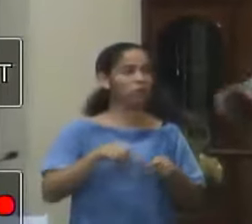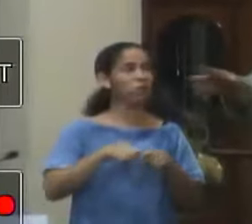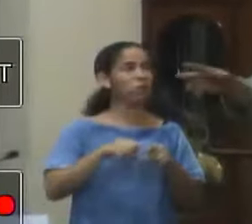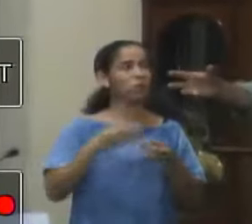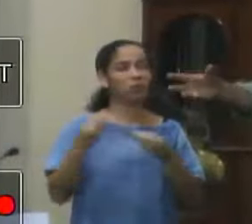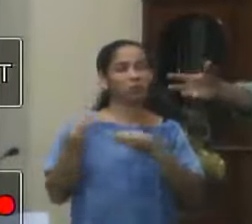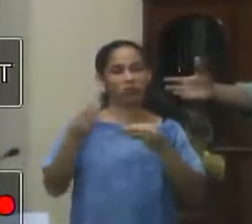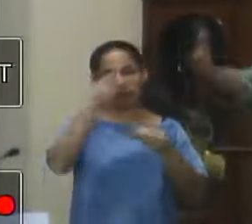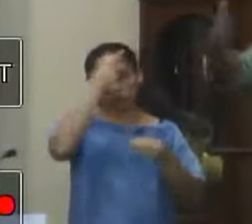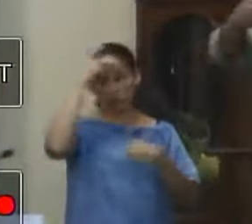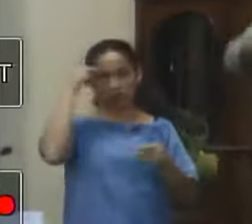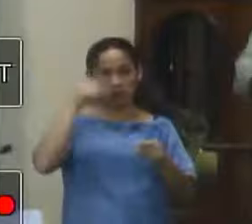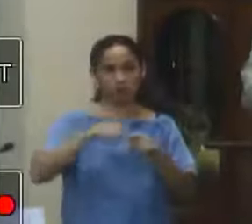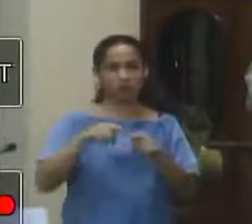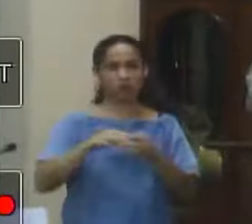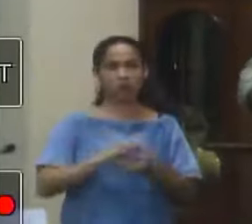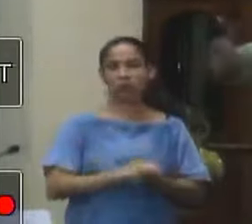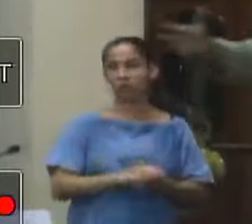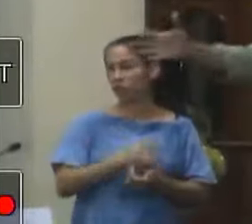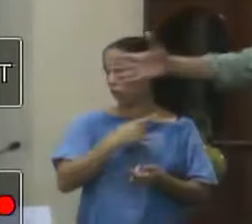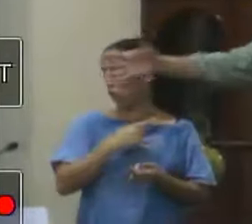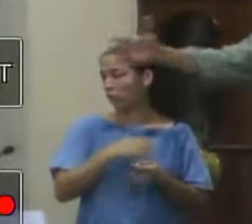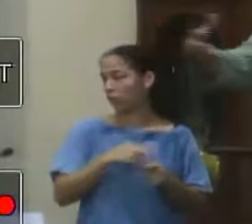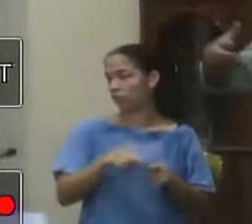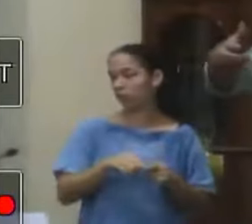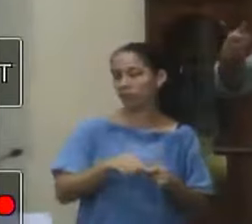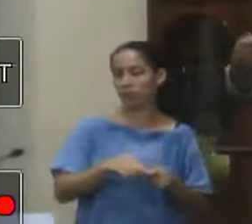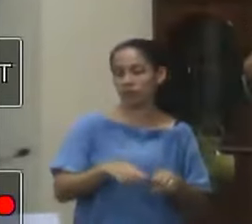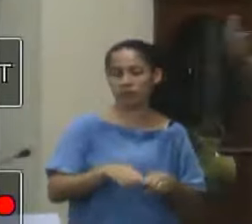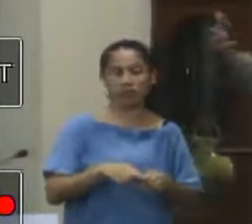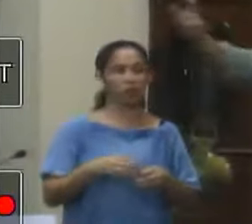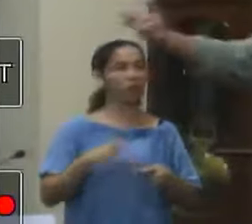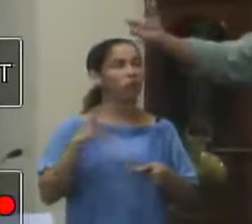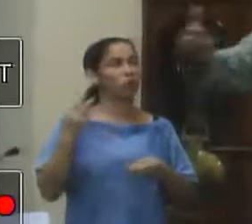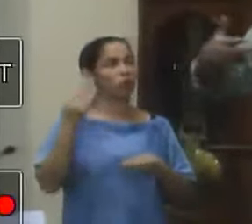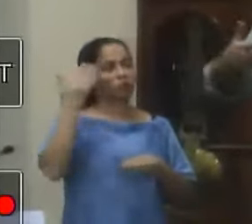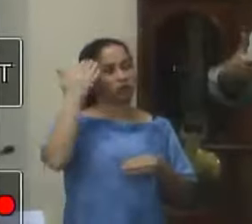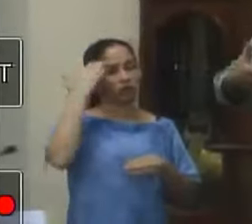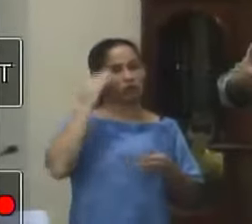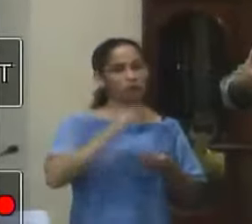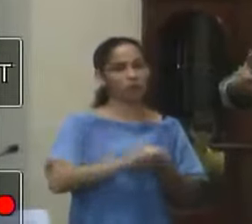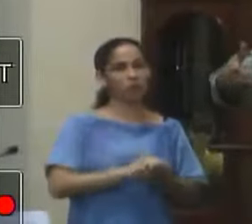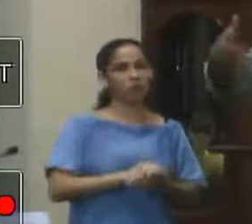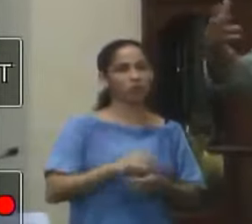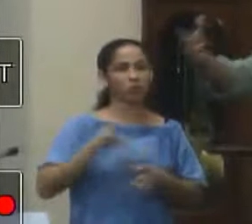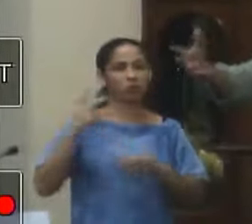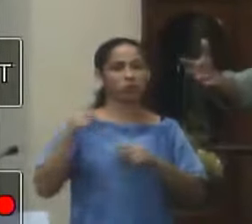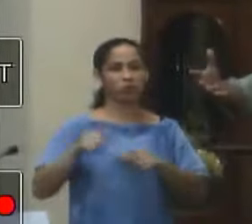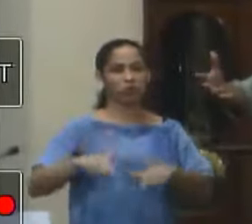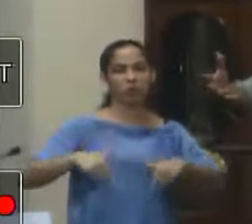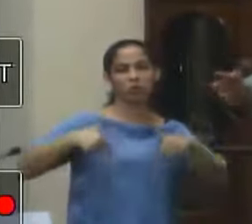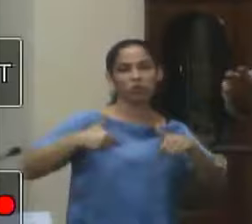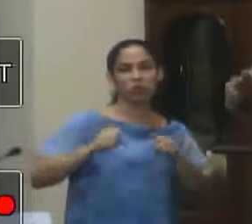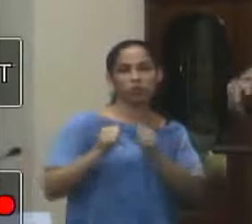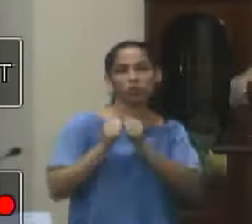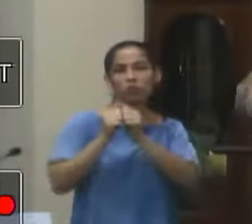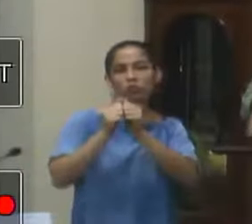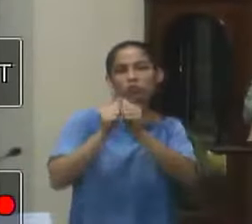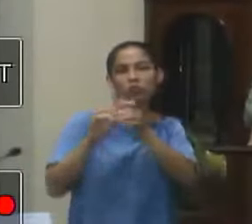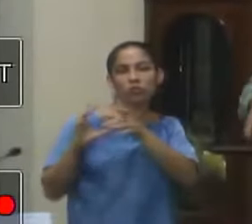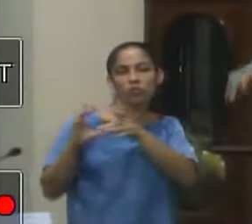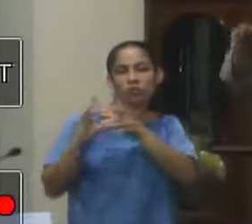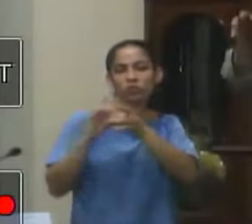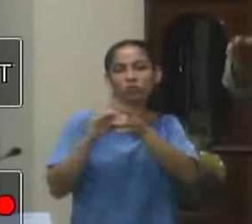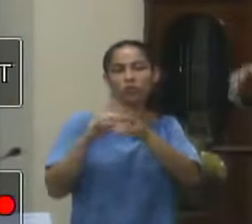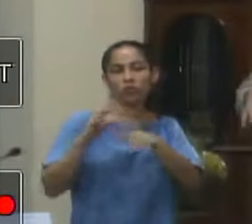né, eu comecei com a ideia e todos aderiram, estão todos brigando pela causa. Eu acho que isso é muito importante. Ou seja, mais